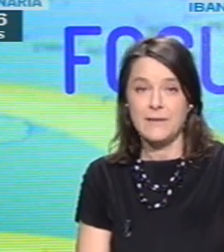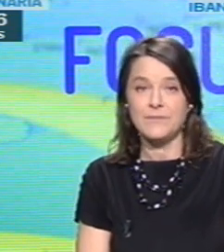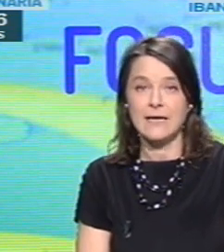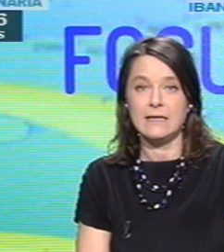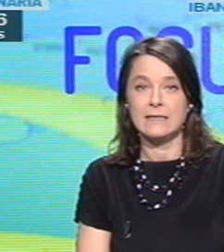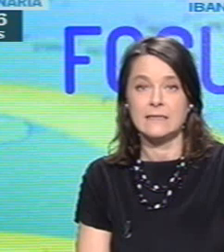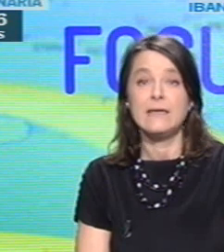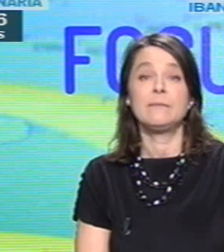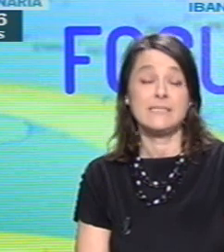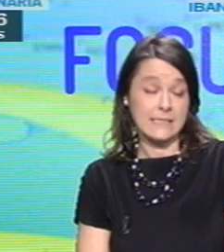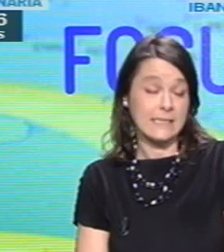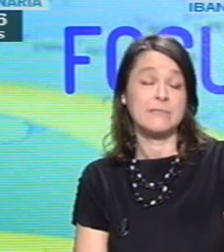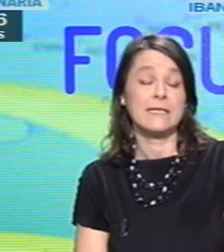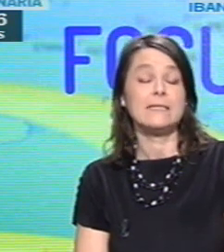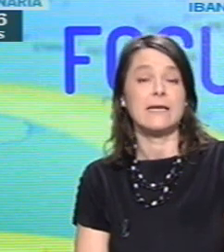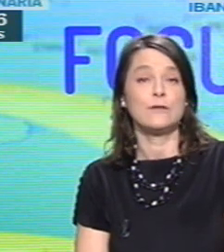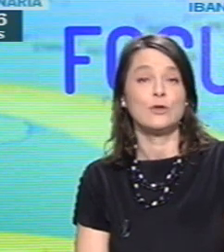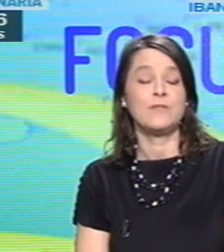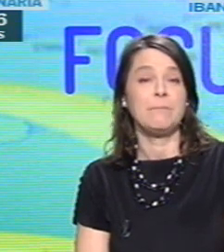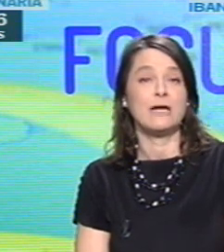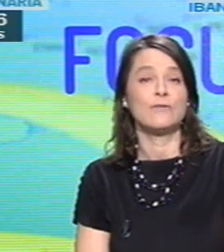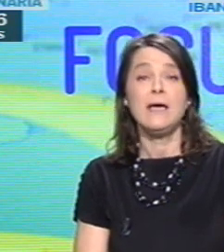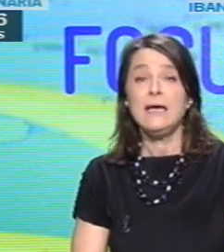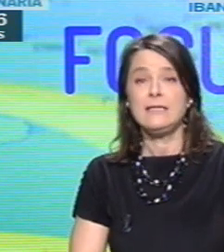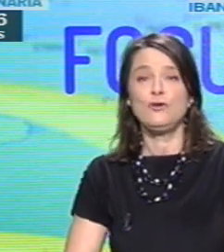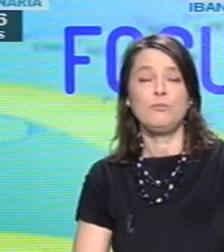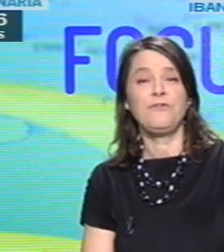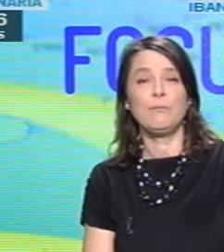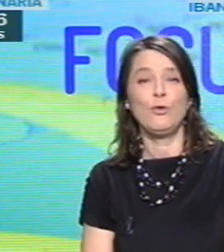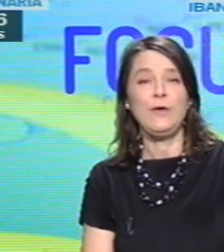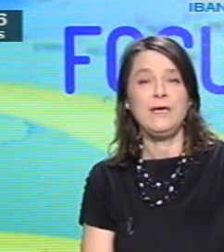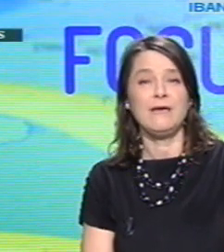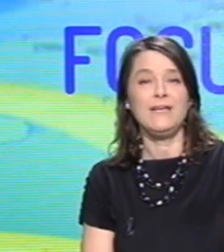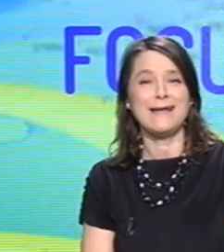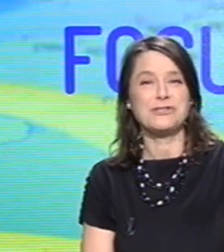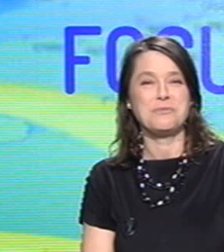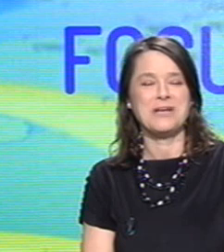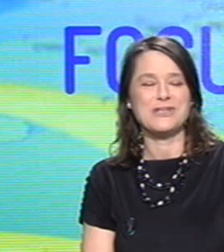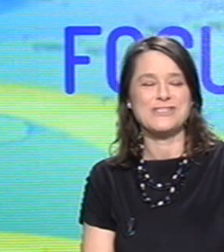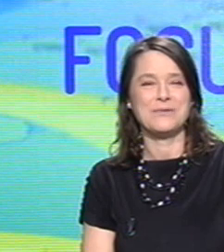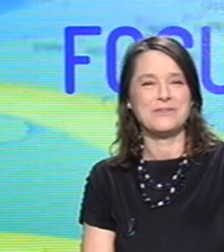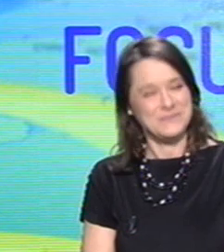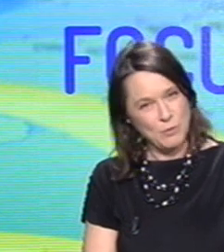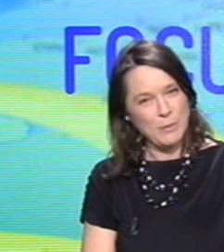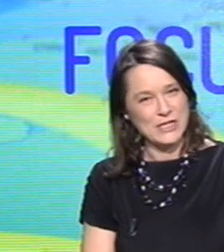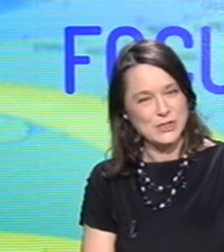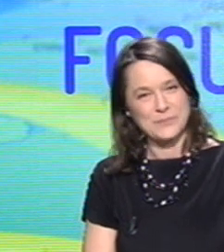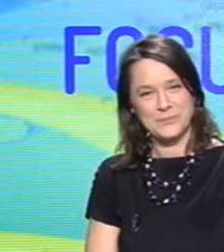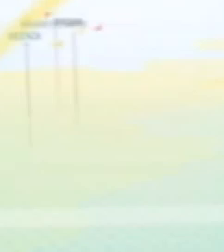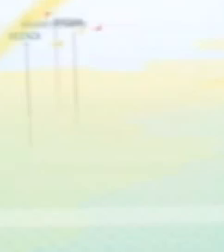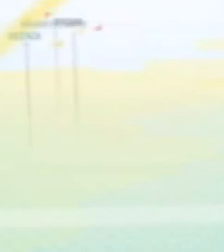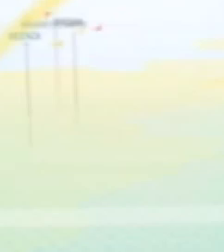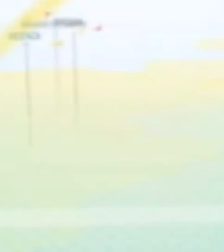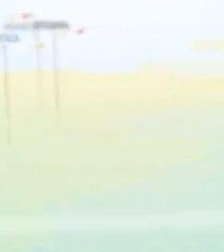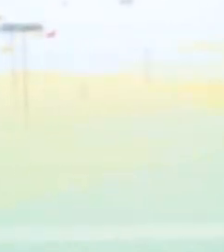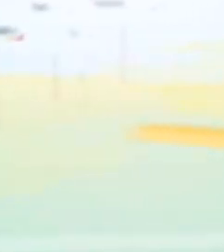diretta dalla Basilica del Santo di Padova. Intanto io mi fermo qui e vi ringrazio per averci seguito. Un buon pomeriggio.